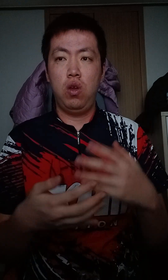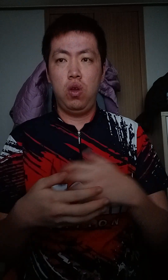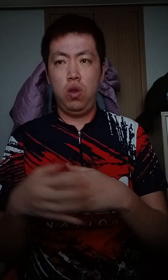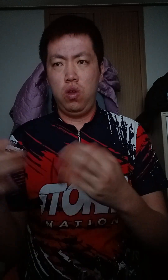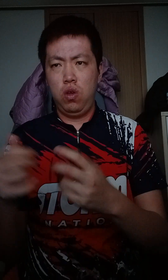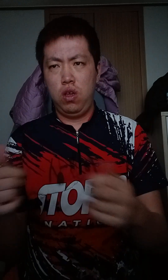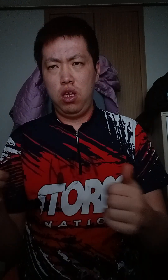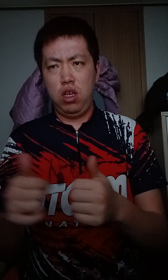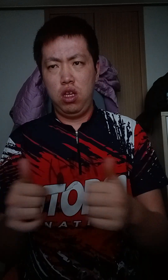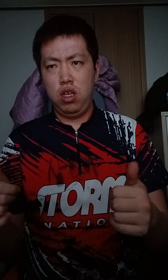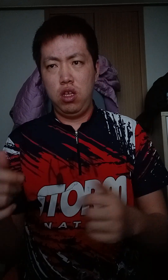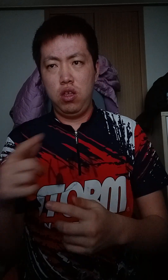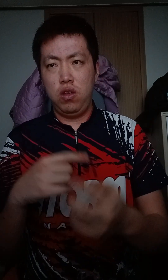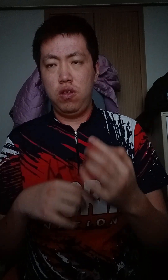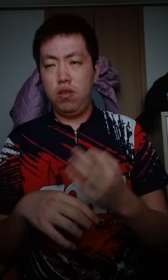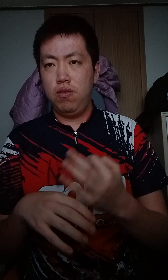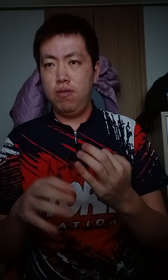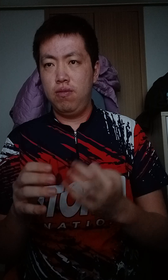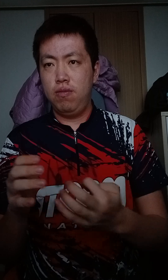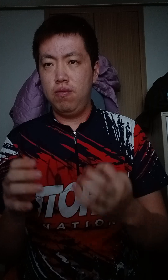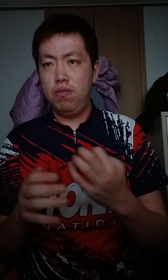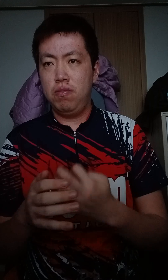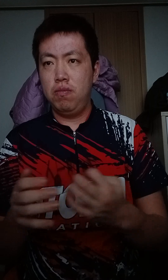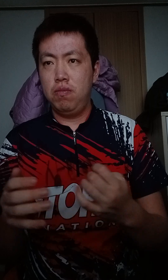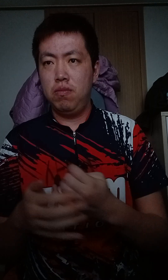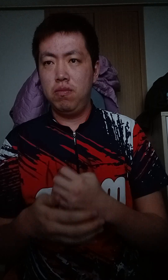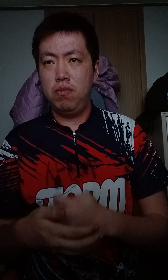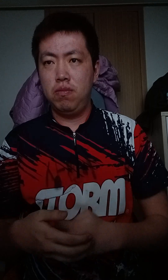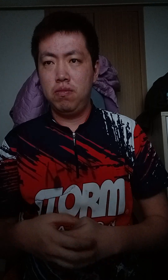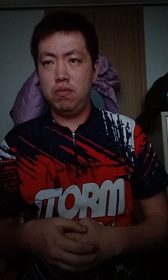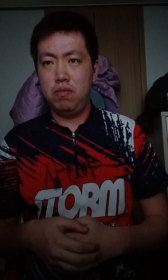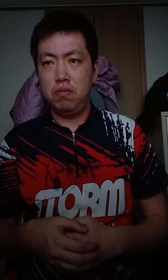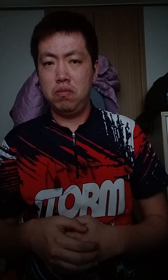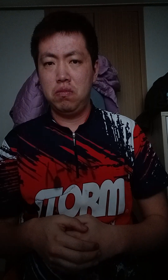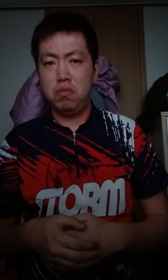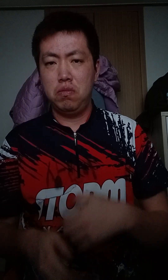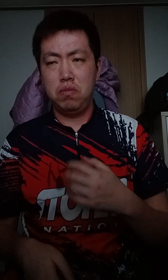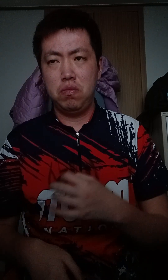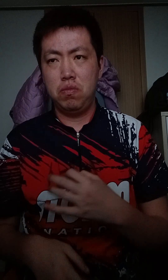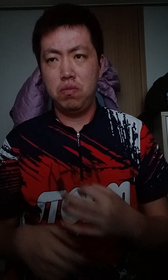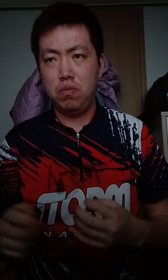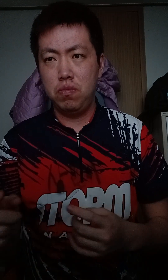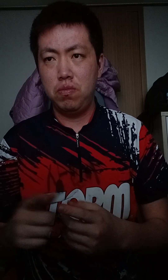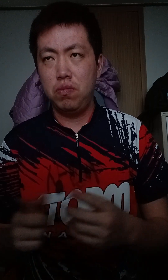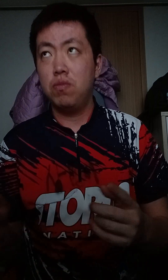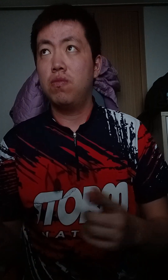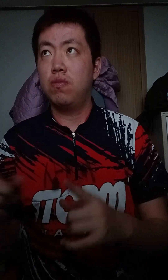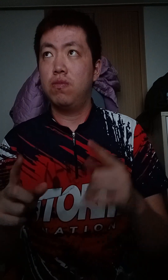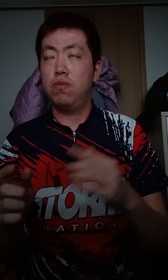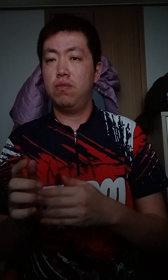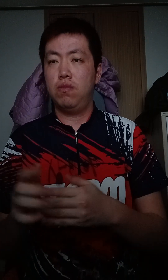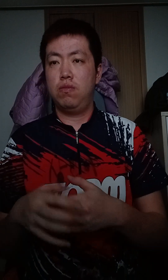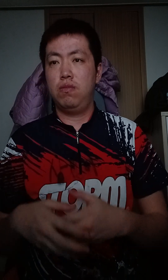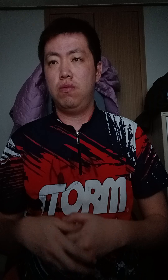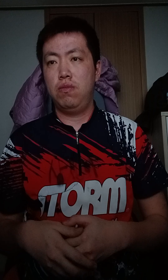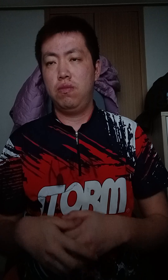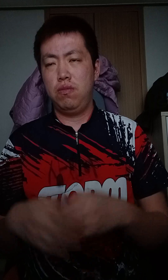상습적으로 학대했다는 주장이 제기됐습니다. 입소자들이 장애 특성상 과잉 행동을 보이면 원장실로 끌고